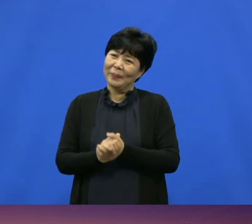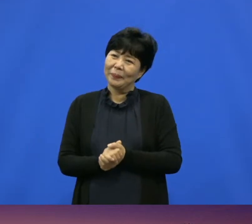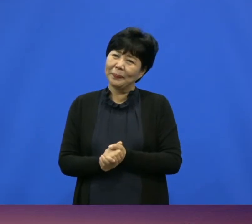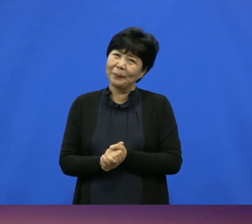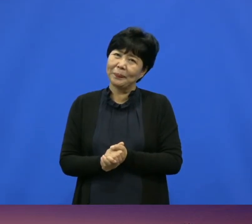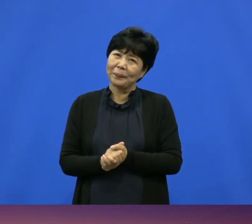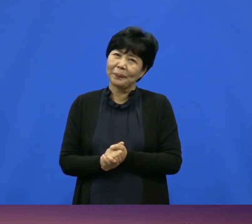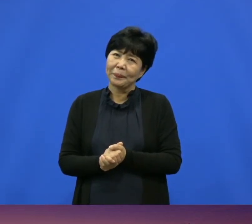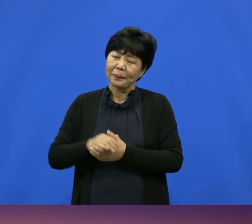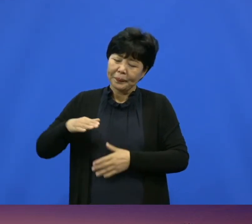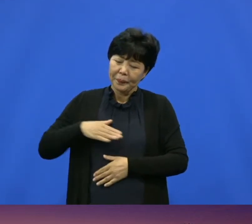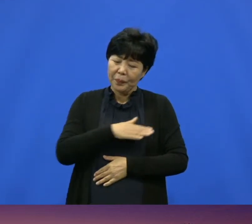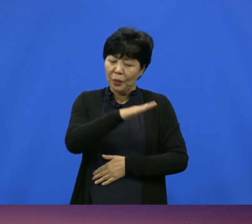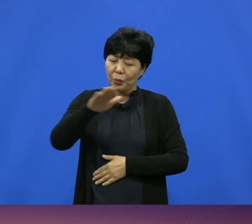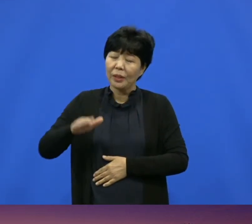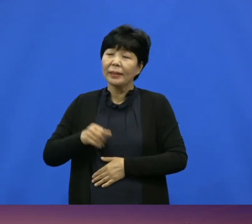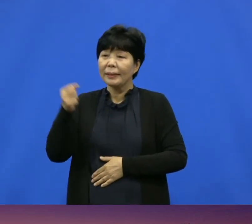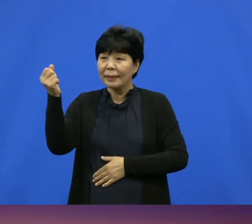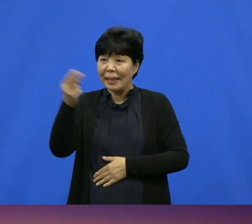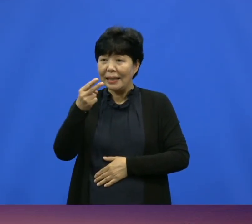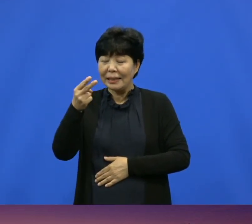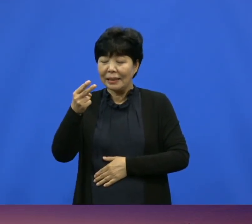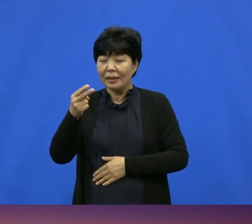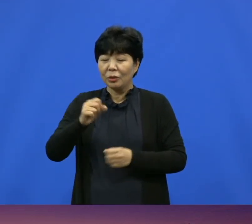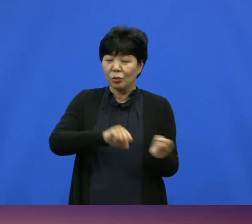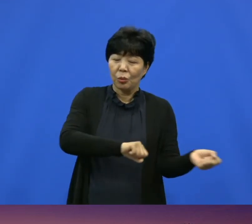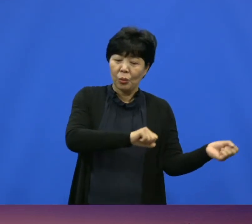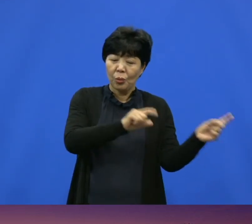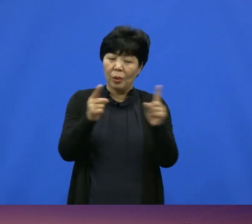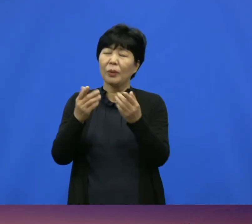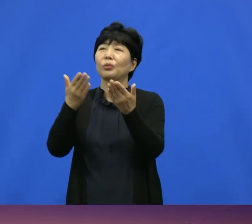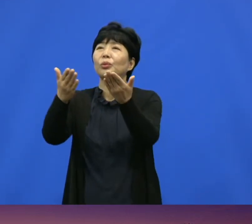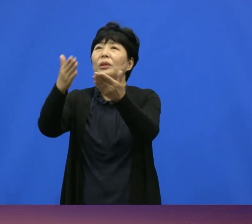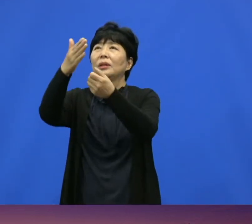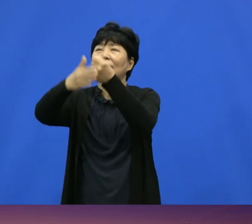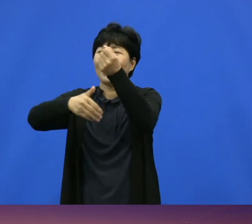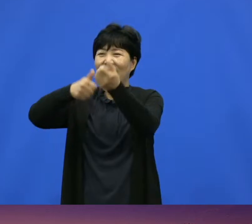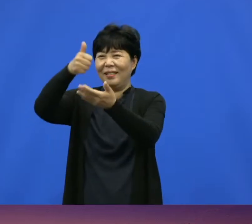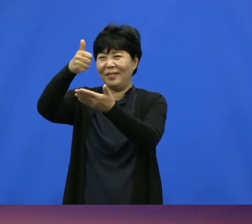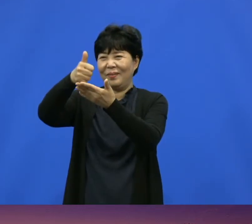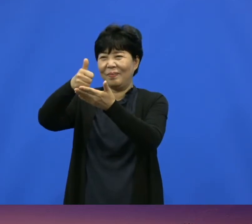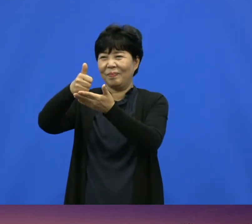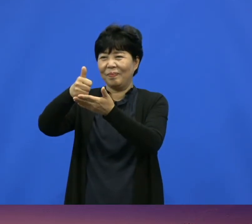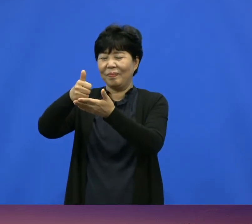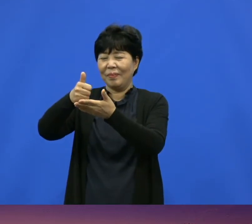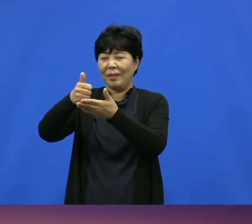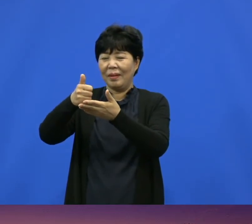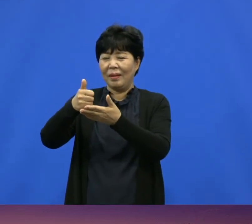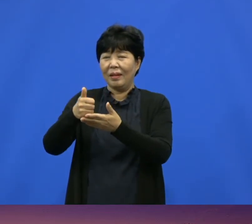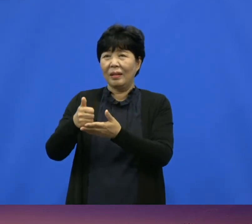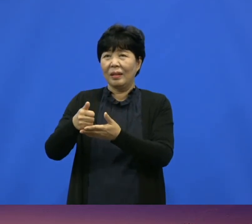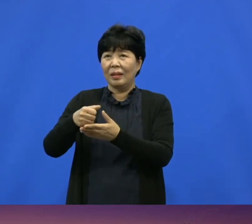다시 일으켜 세워주시는 하나님이에요. 하나님은 꺼져가는 등불을 끄지 아니하시는 분입니다.